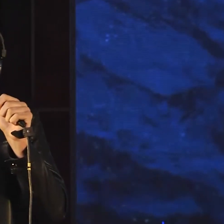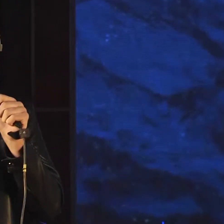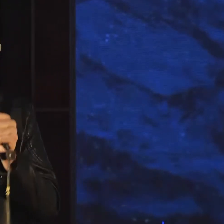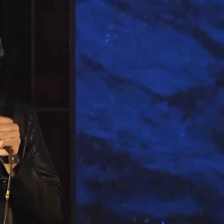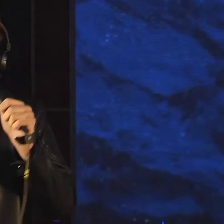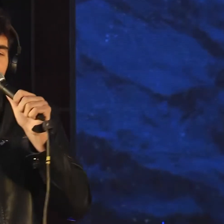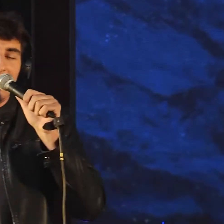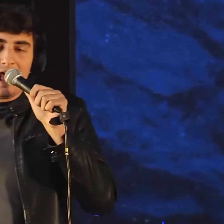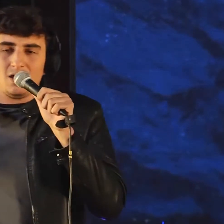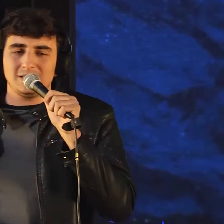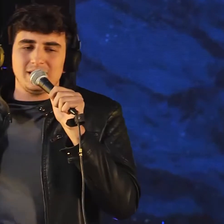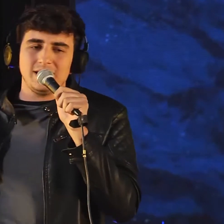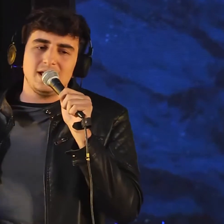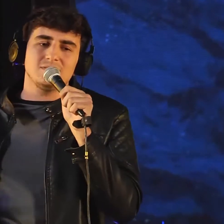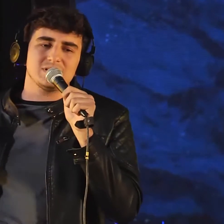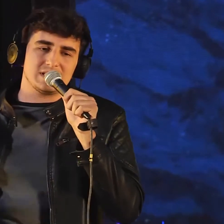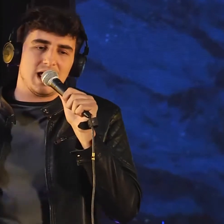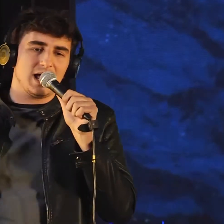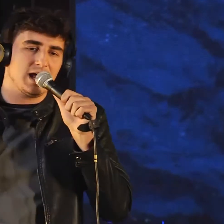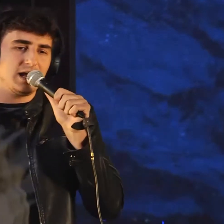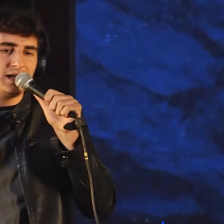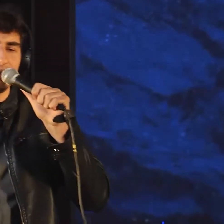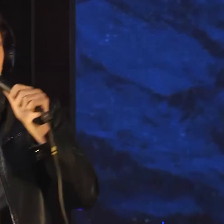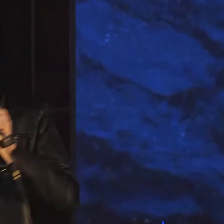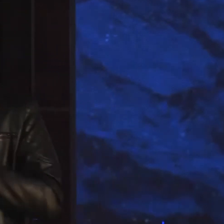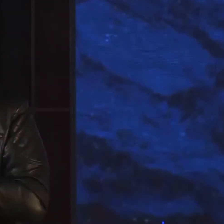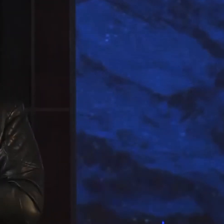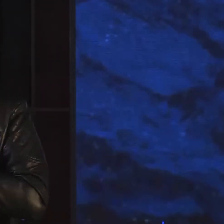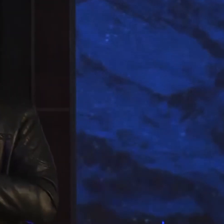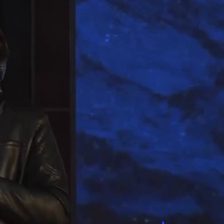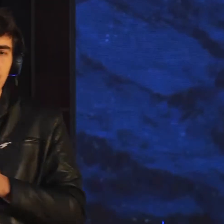avançar. A ordem é avançar.